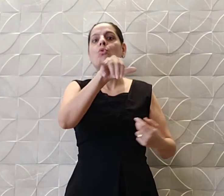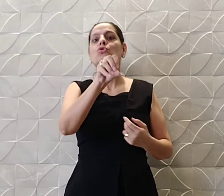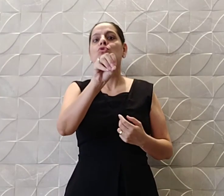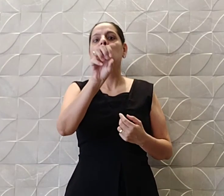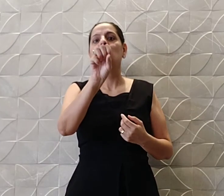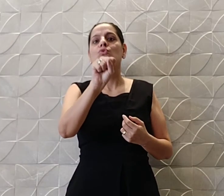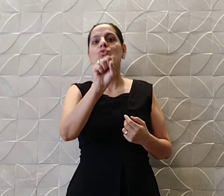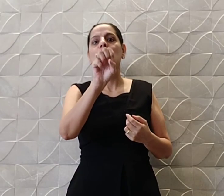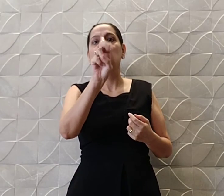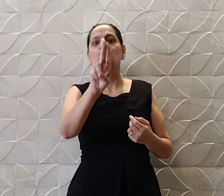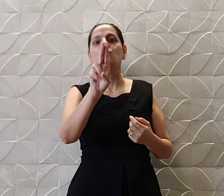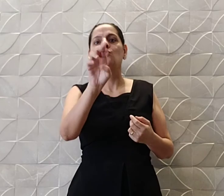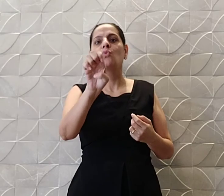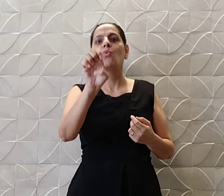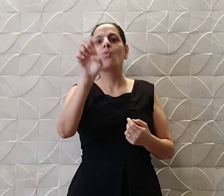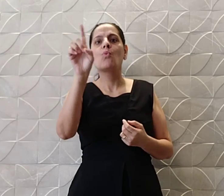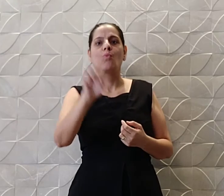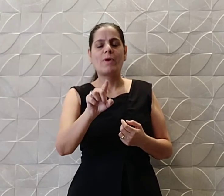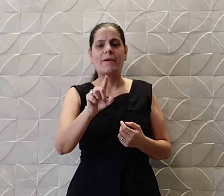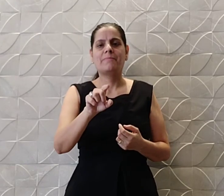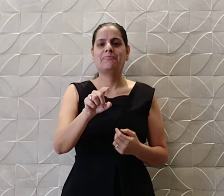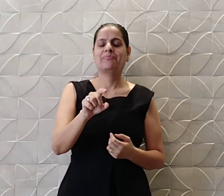O texto de Josué